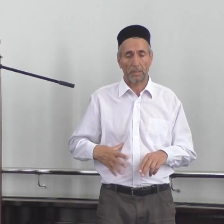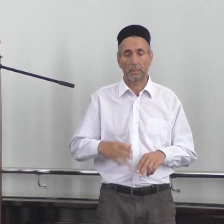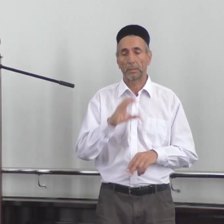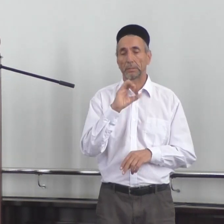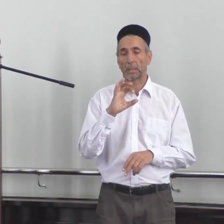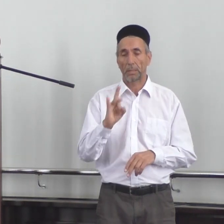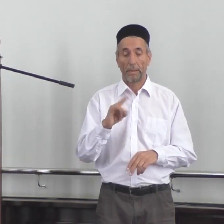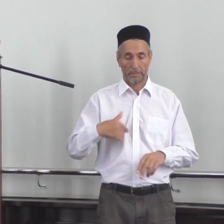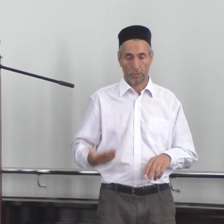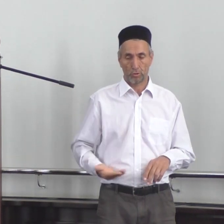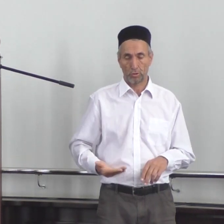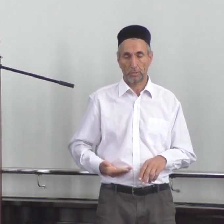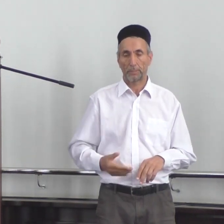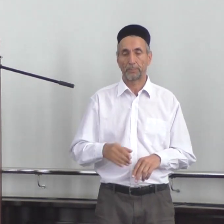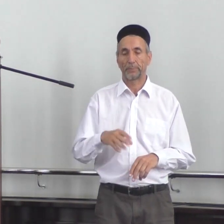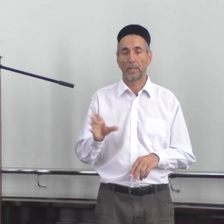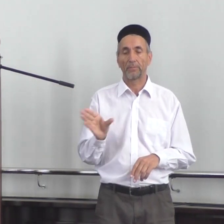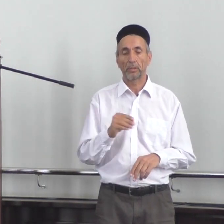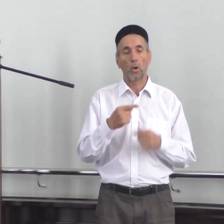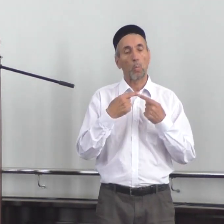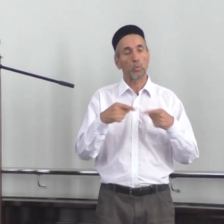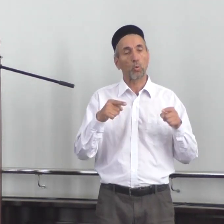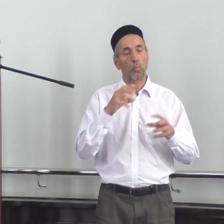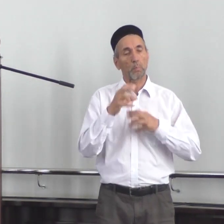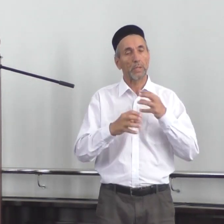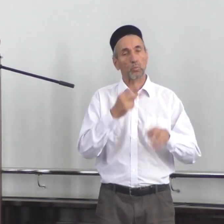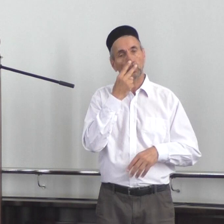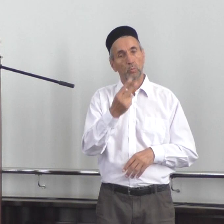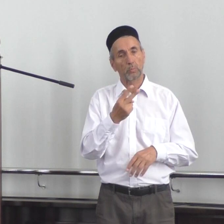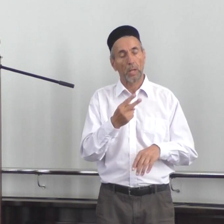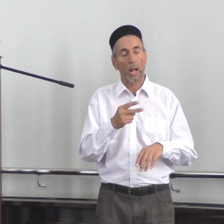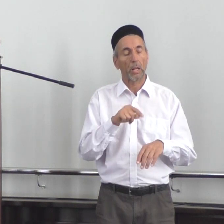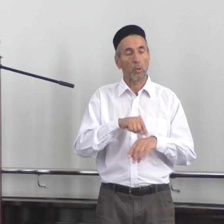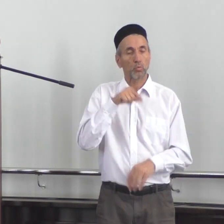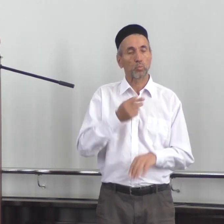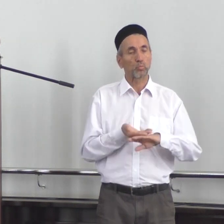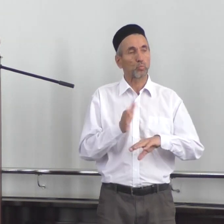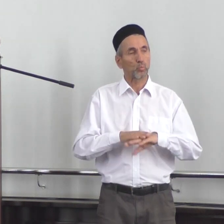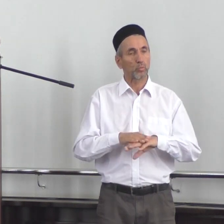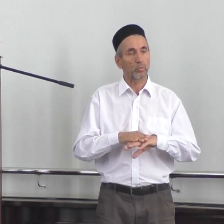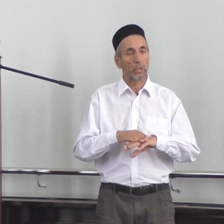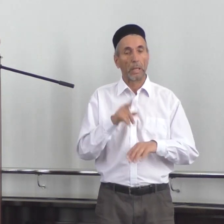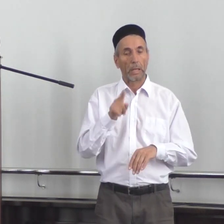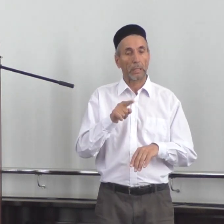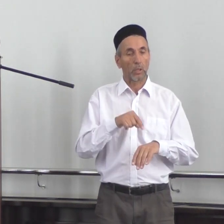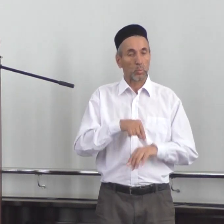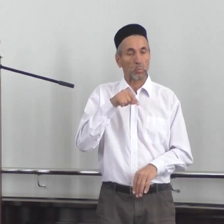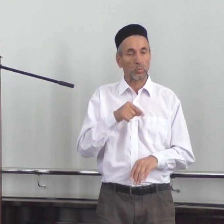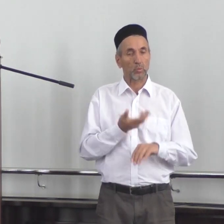шушы дөньяга, тормышка без башкача карыйбыз. Һәм Аллаһ тәгалә биргән нигъмәтләргә, һәм шушы